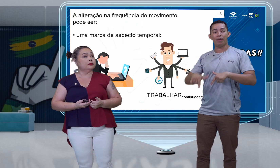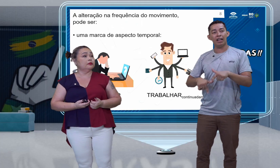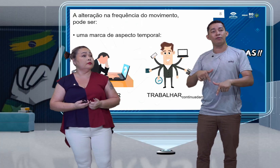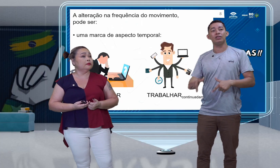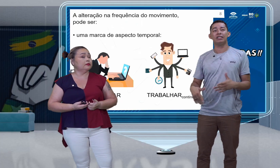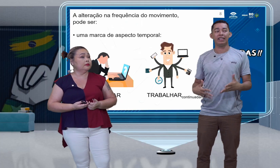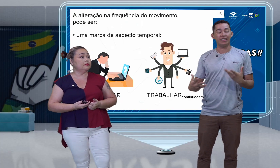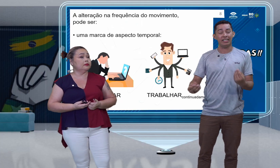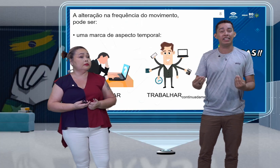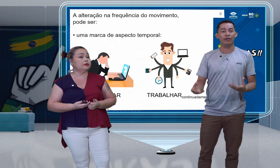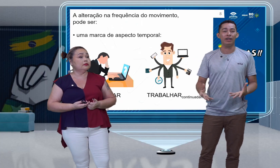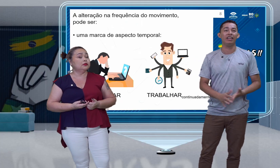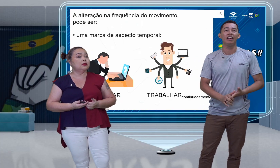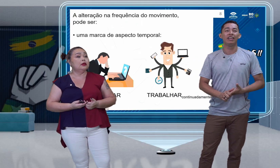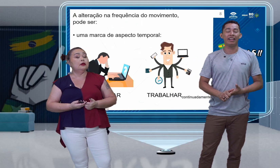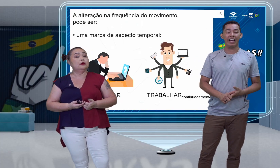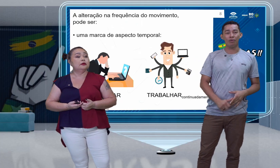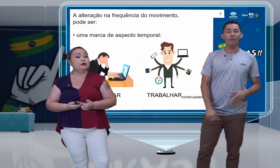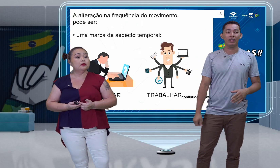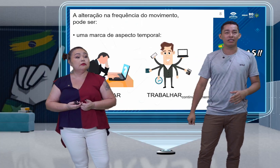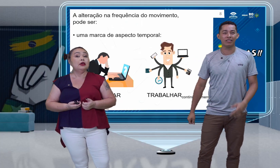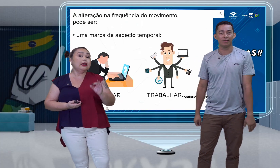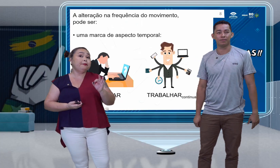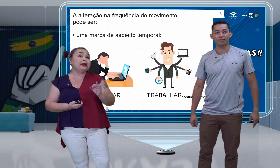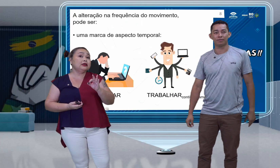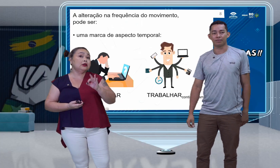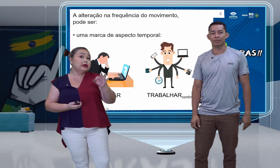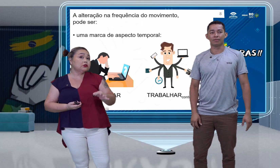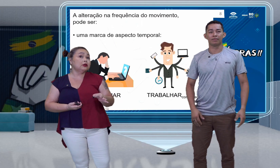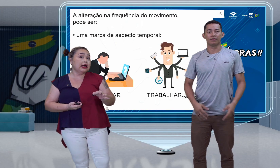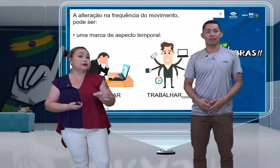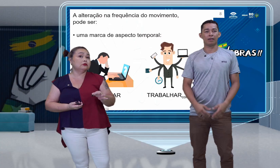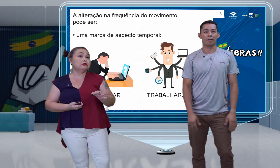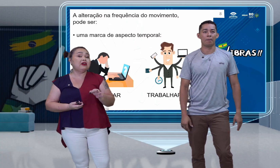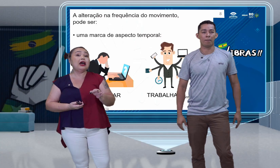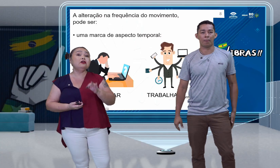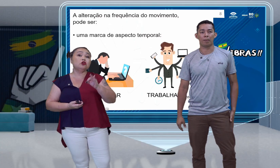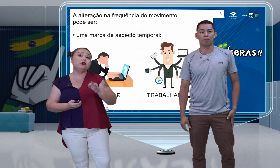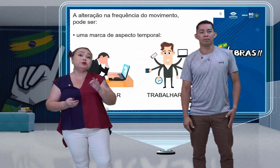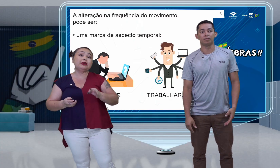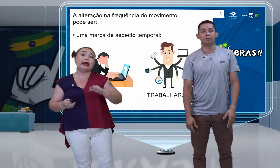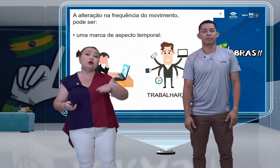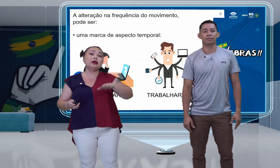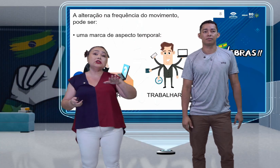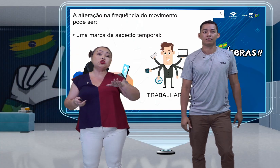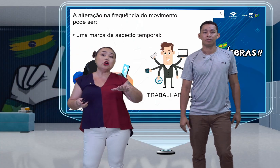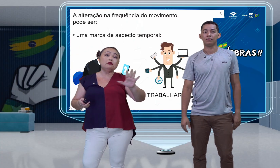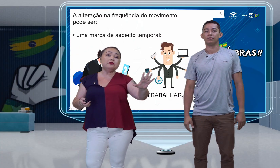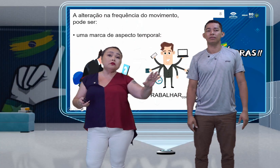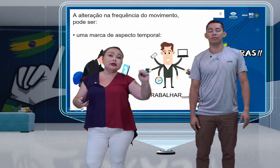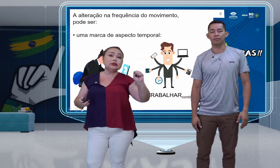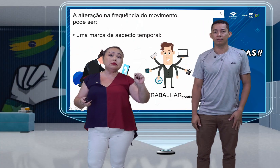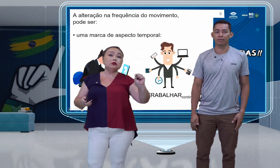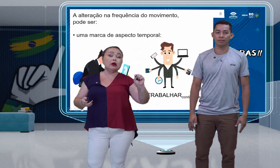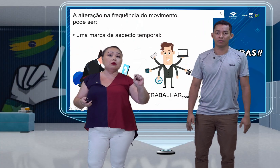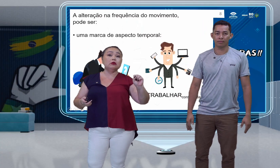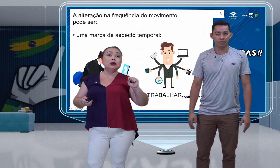trabalho que você exerceu ali naquele momento. Repare que não é isolado. Vou explicar agora só configuração manual. Eu